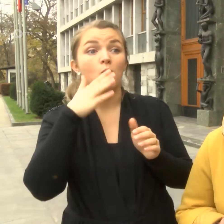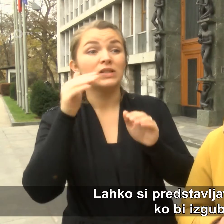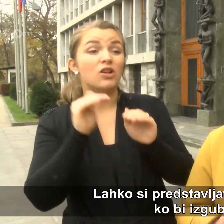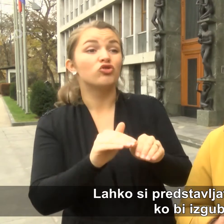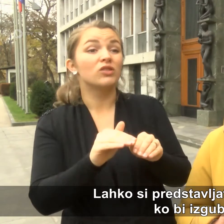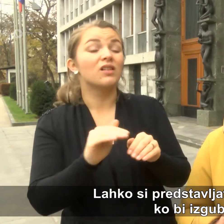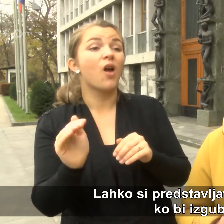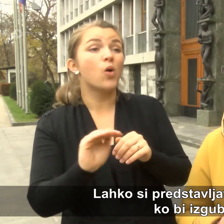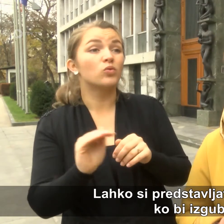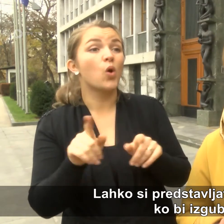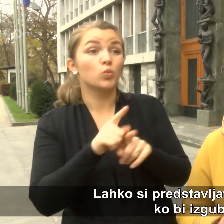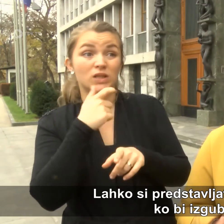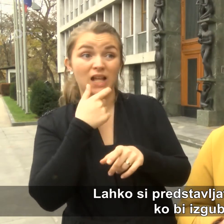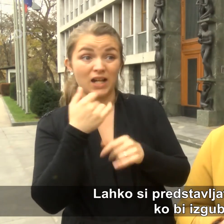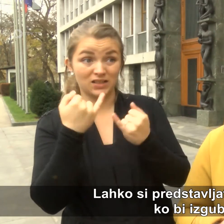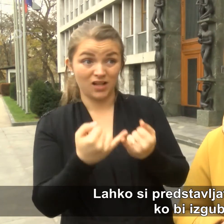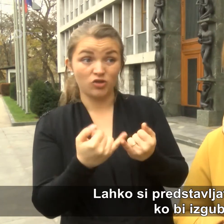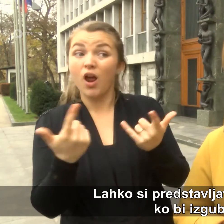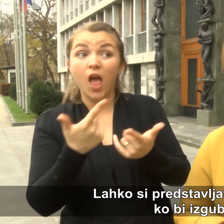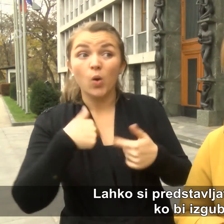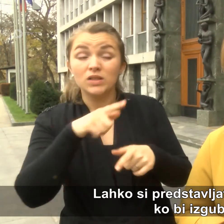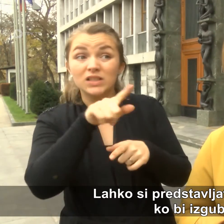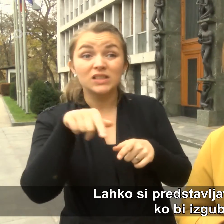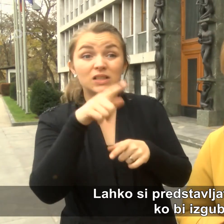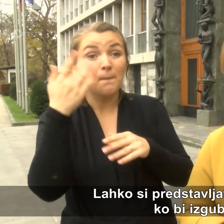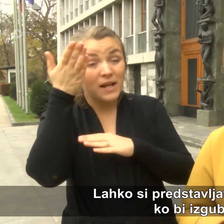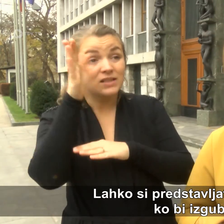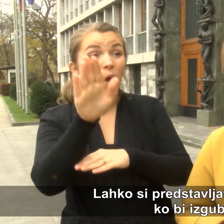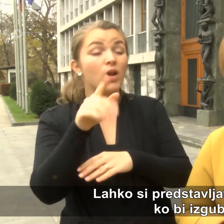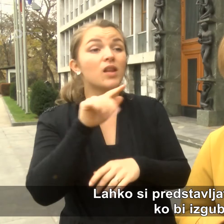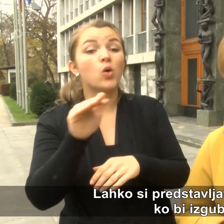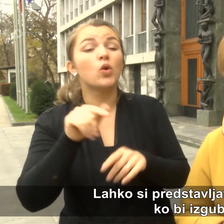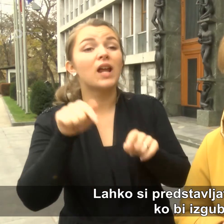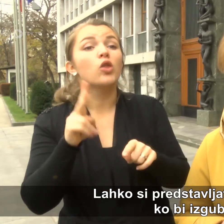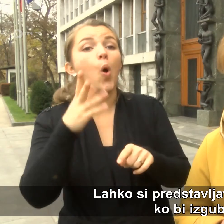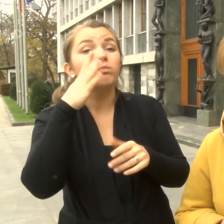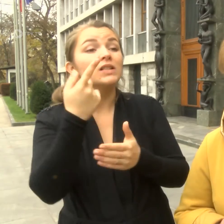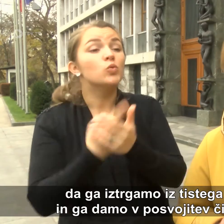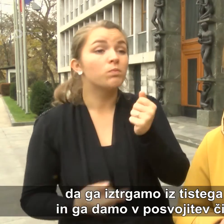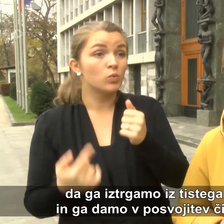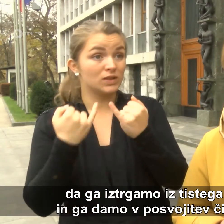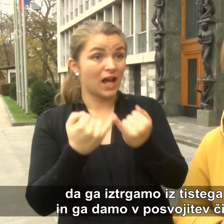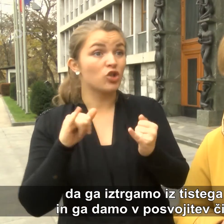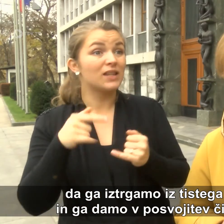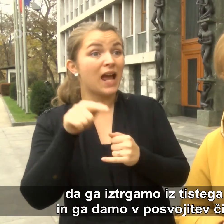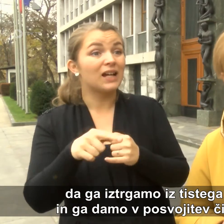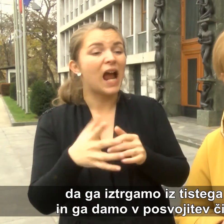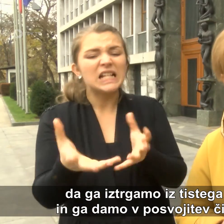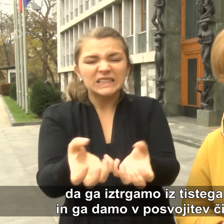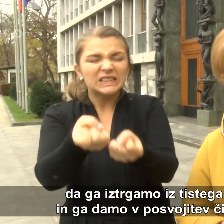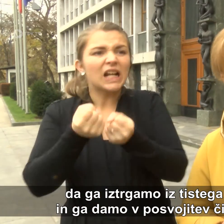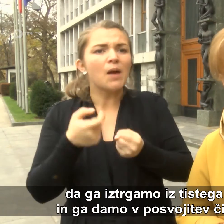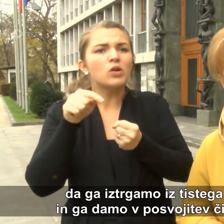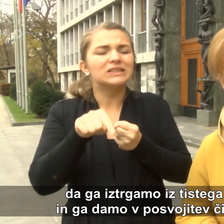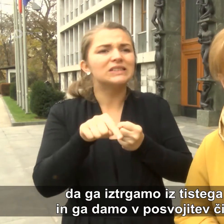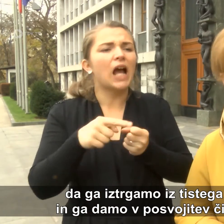starše. Lahko si predstavljate, da otrok takrat, ko bi izgubil starše, da ga iztrgamo iz